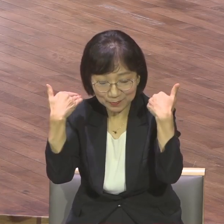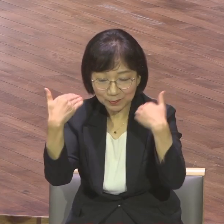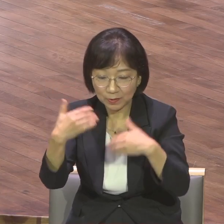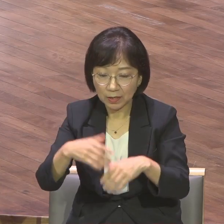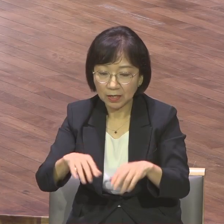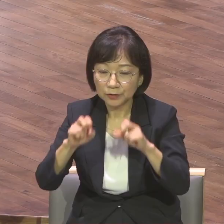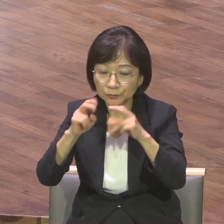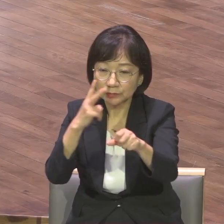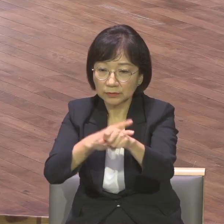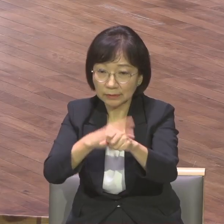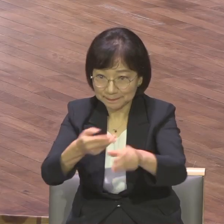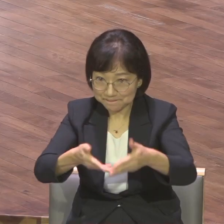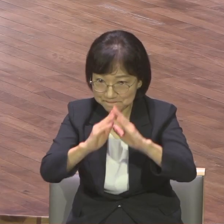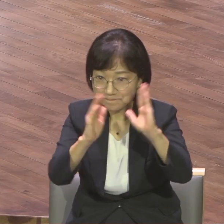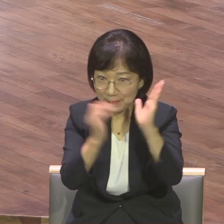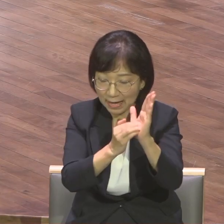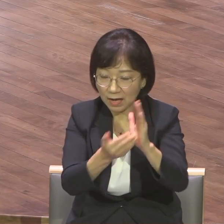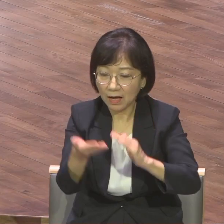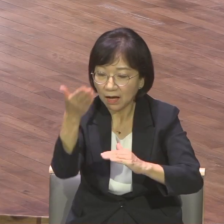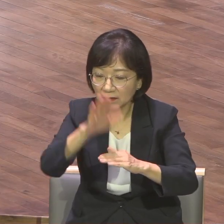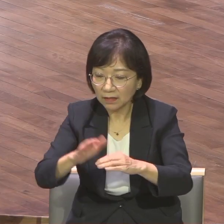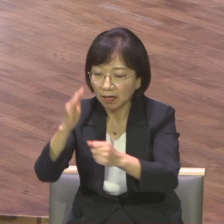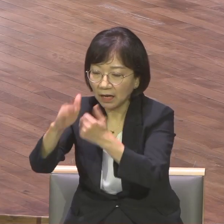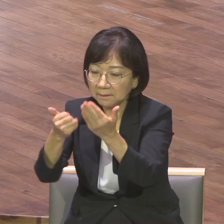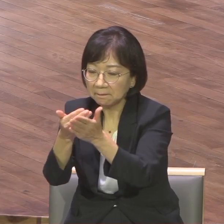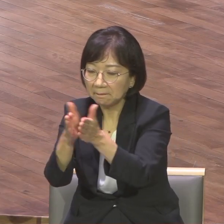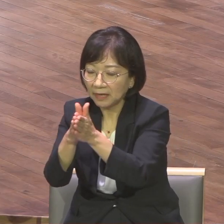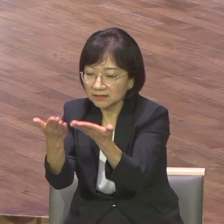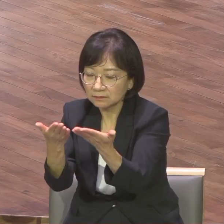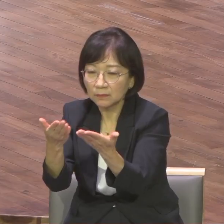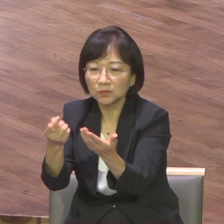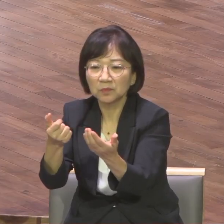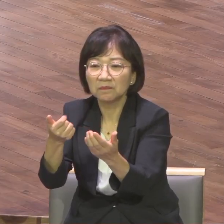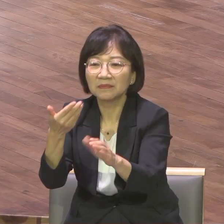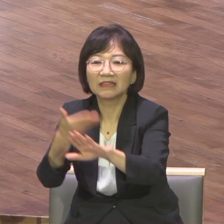전부 신학이 되었어요. 자유주의 신학이 되었어요.